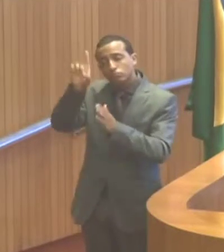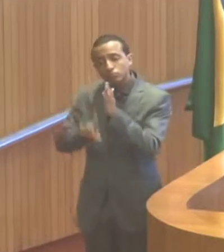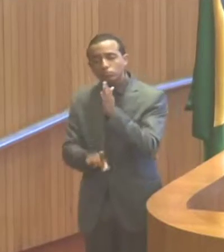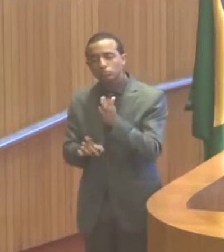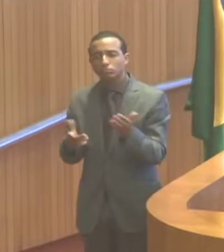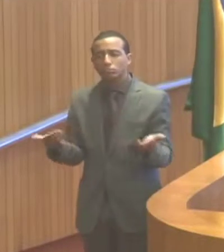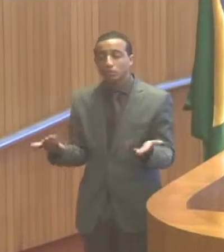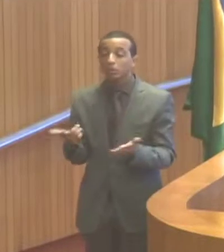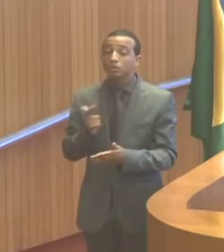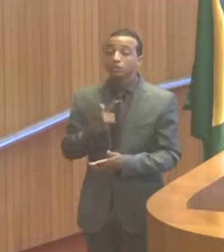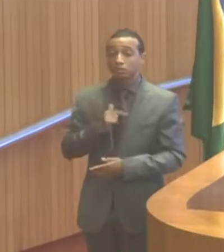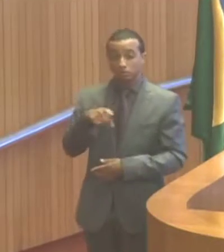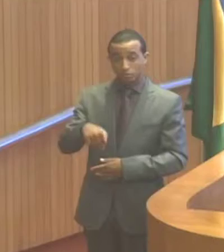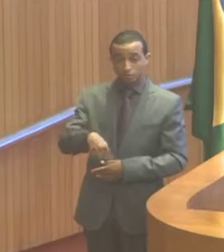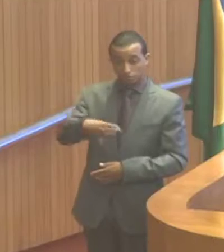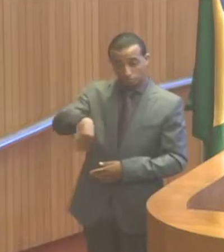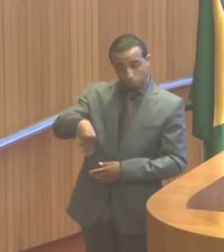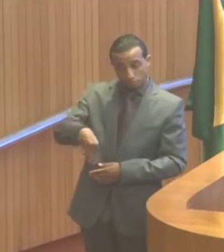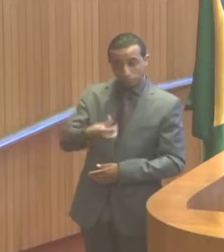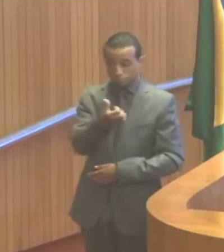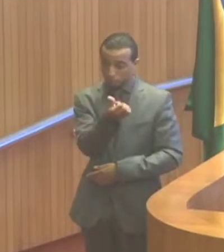por exemplo, aí